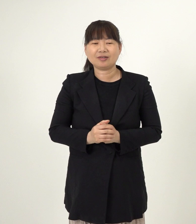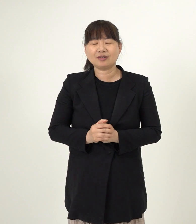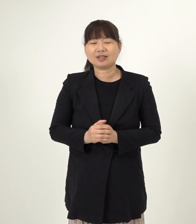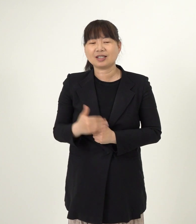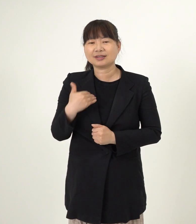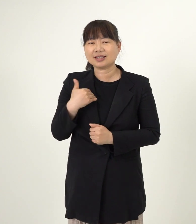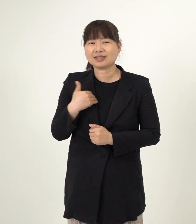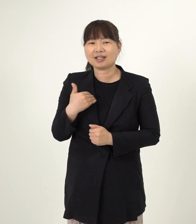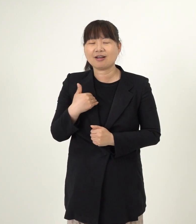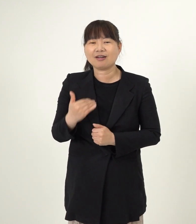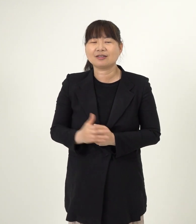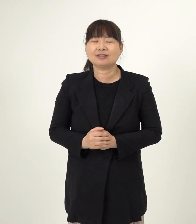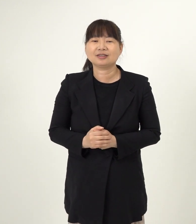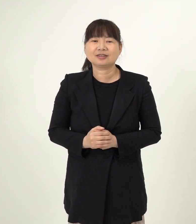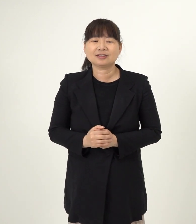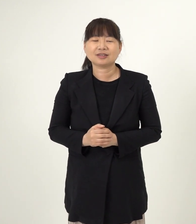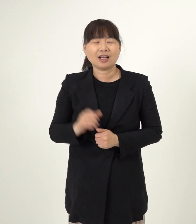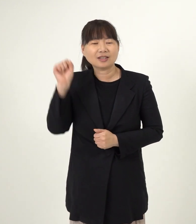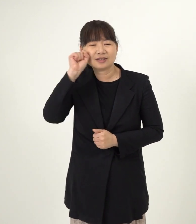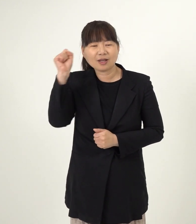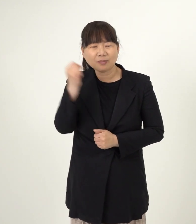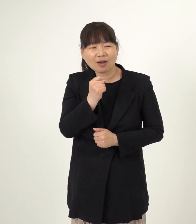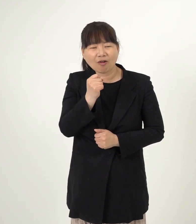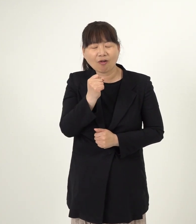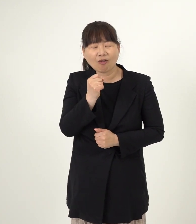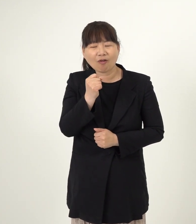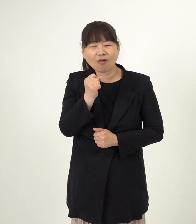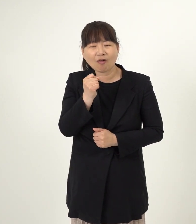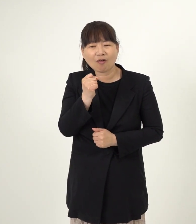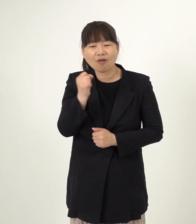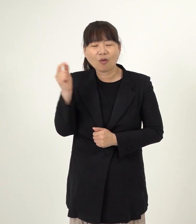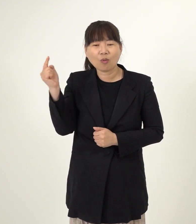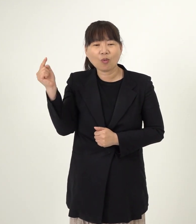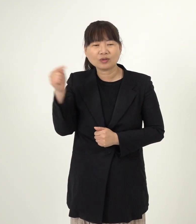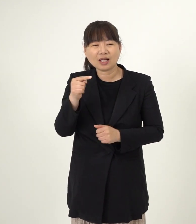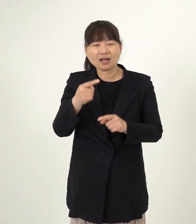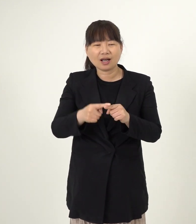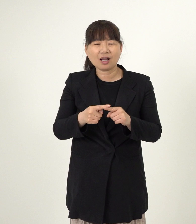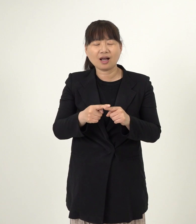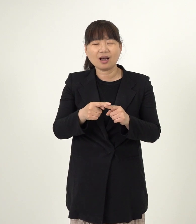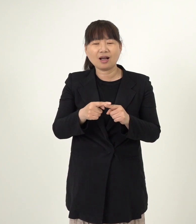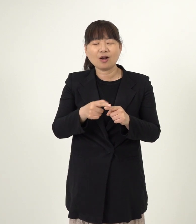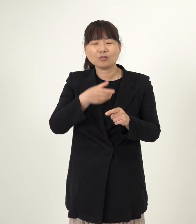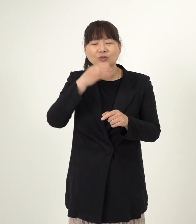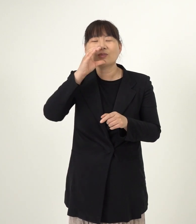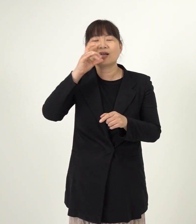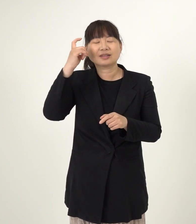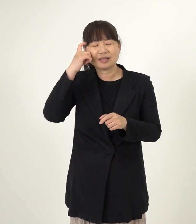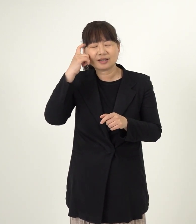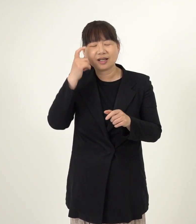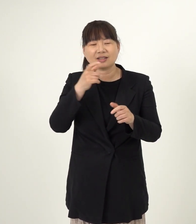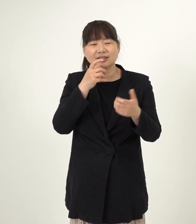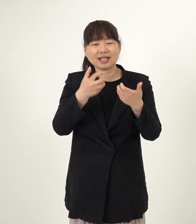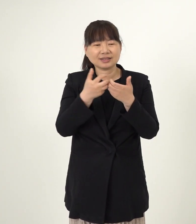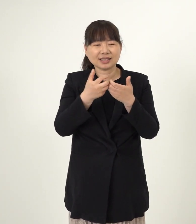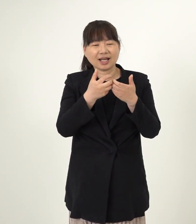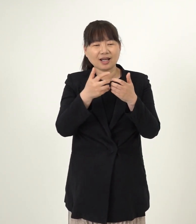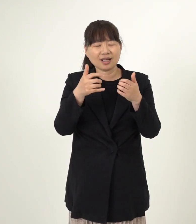근데 제가 이제 새벽에 나오다가 물을 마시려고 냉장고를 보니까